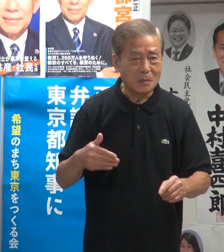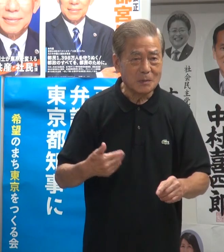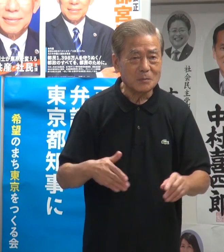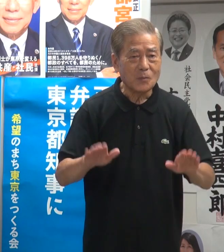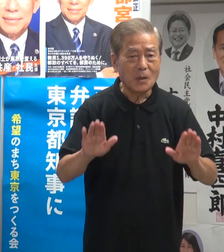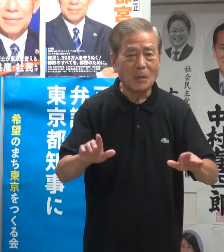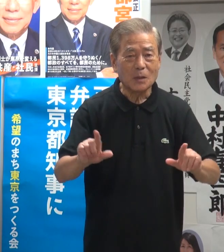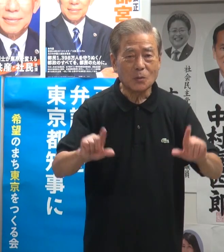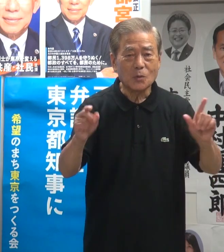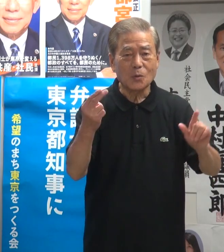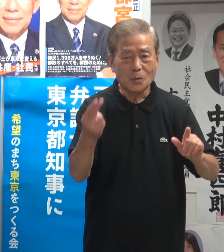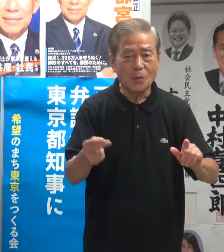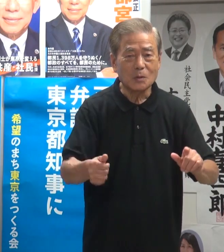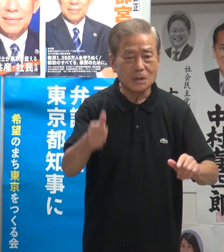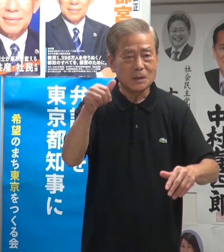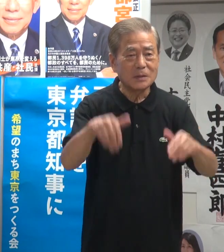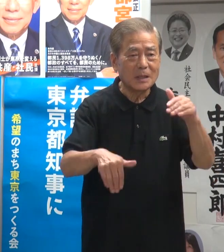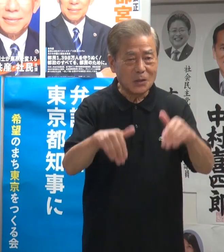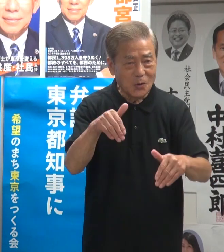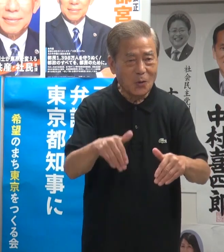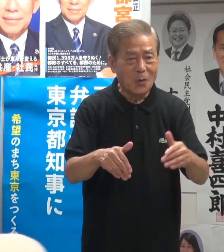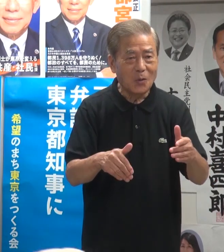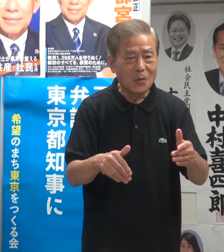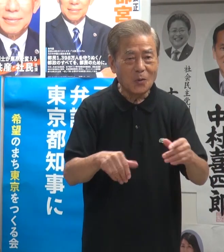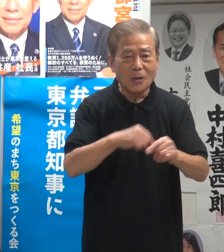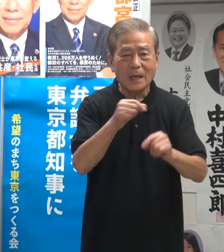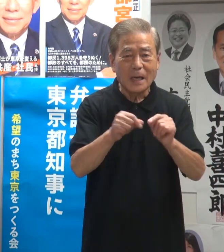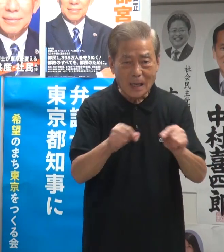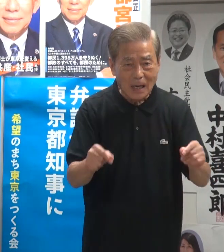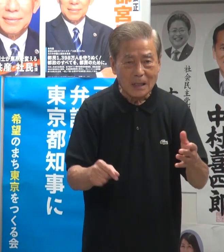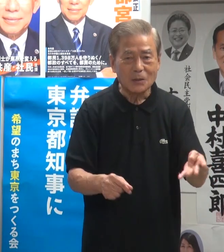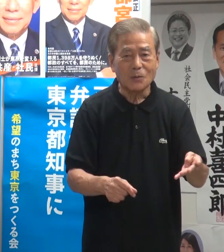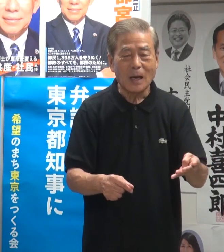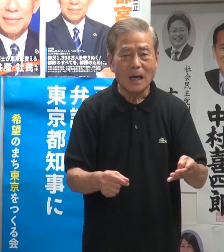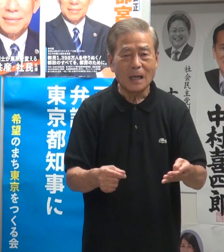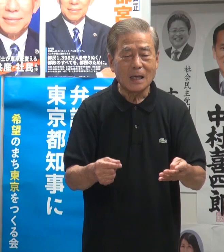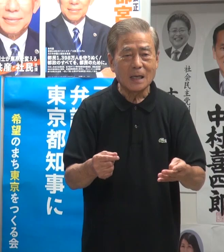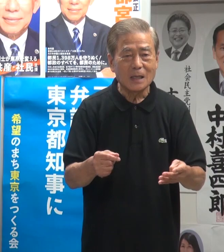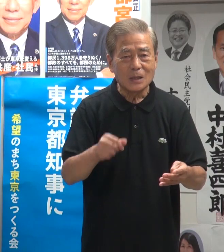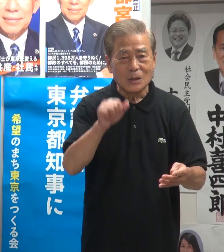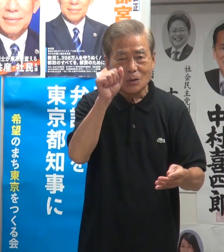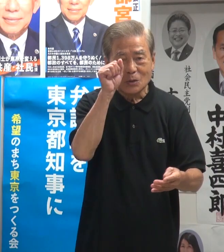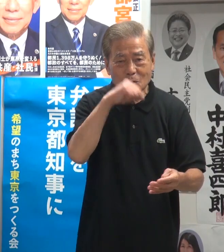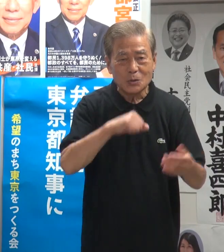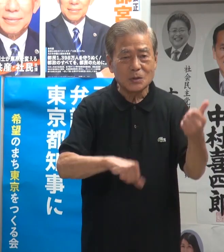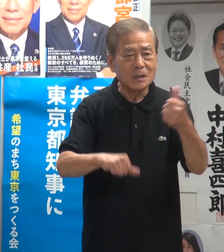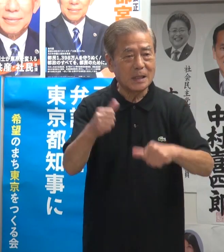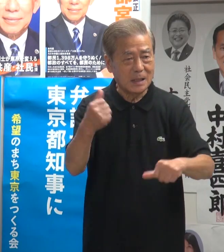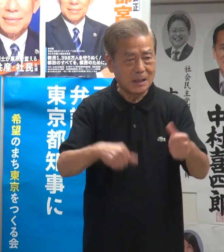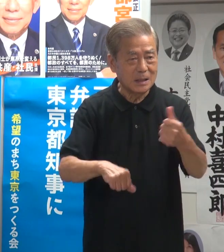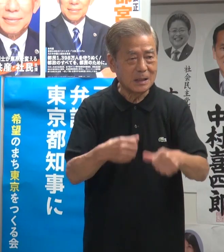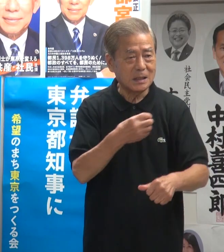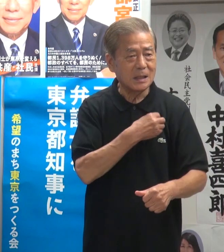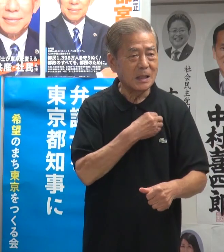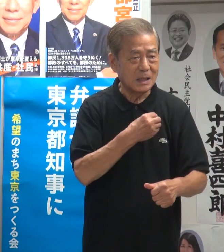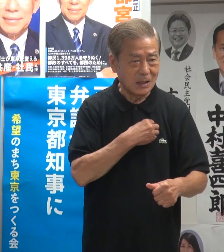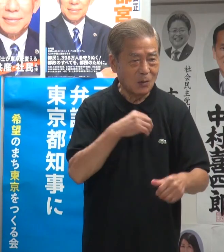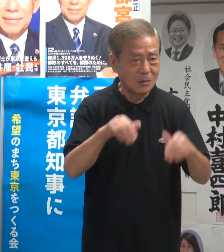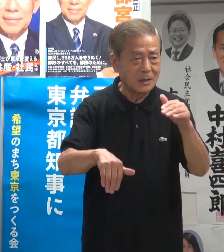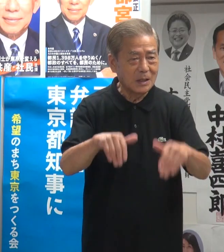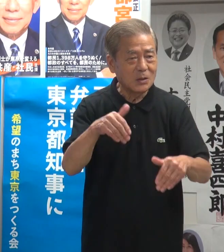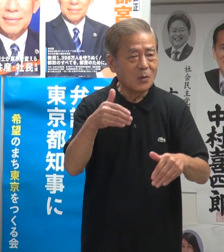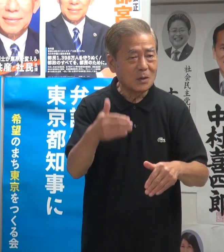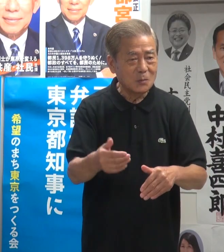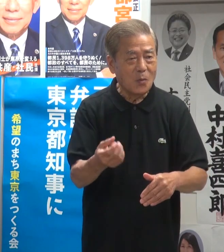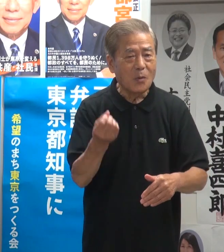、もう衆議院選挙も、令和は全ての選挙区で対抗馬を立てられるの